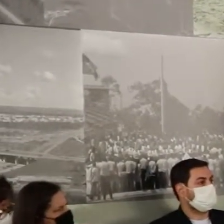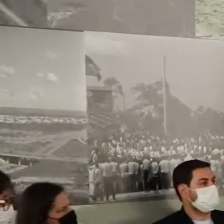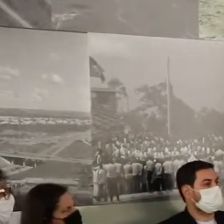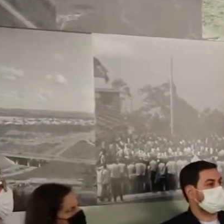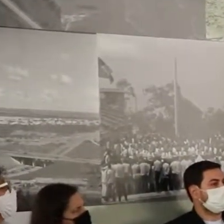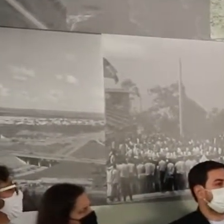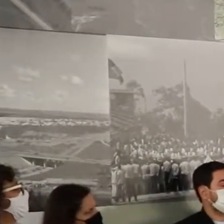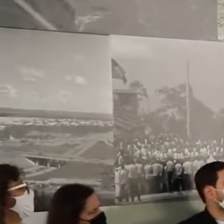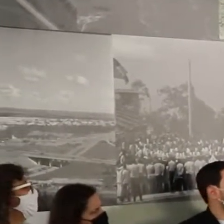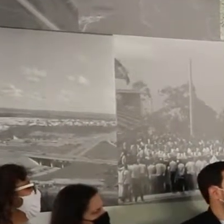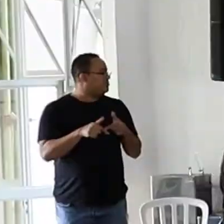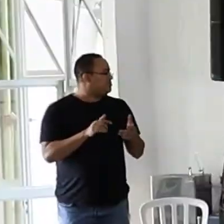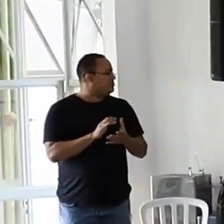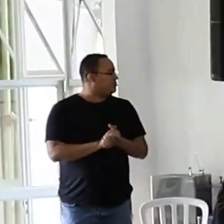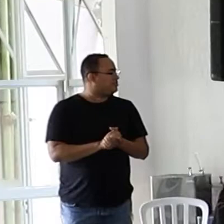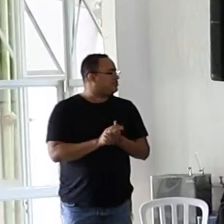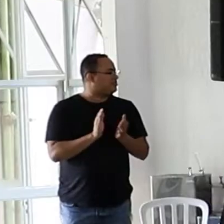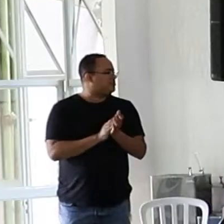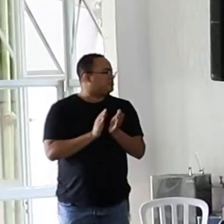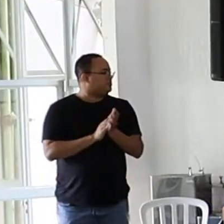ótimo dia de trabalho